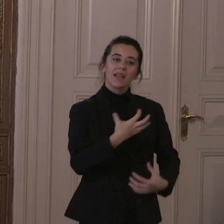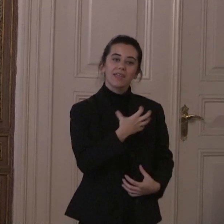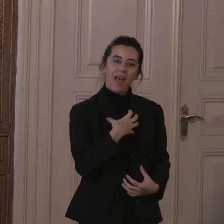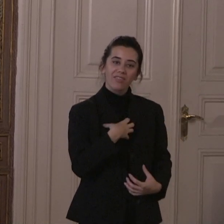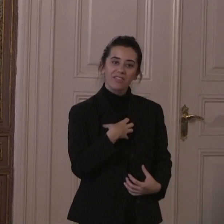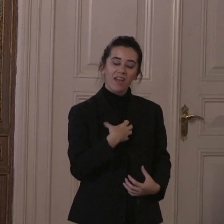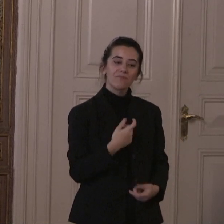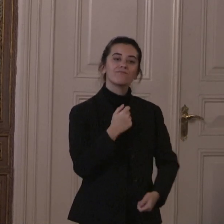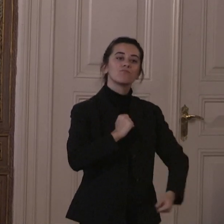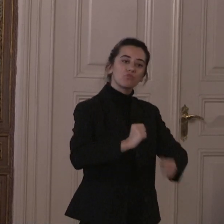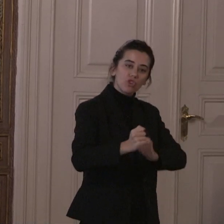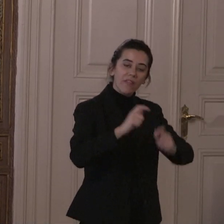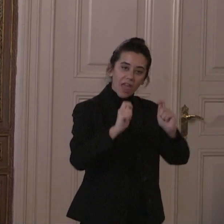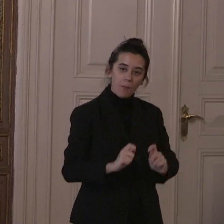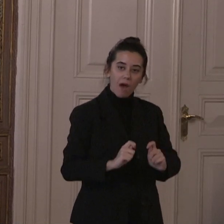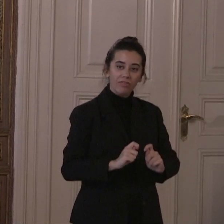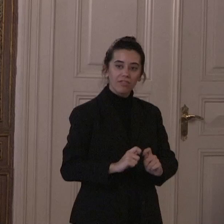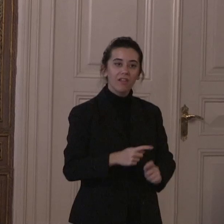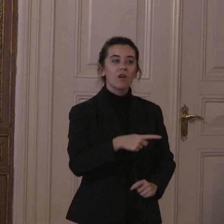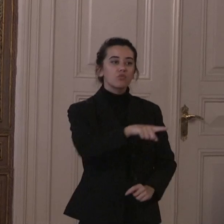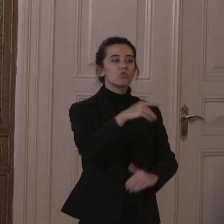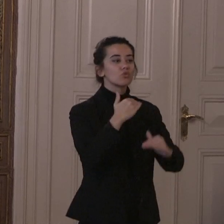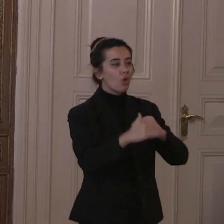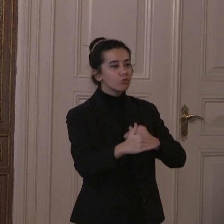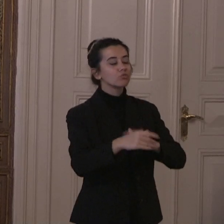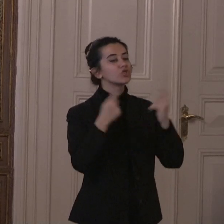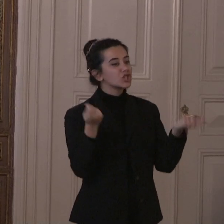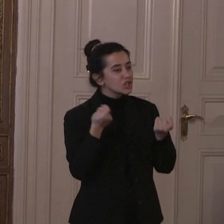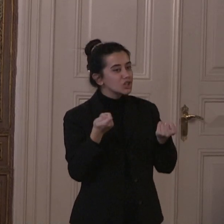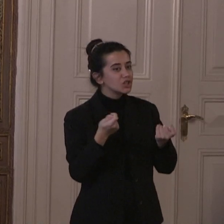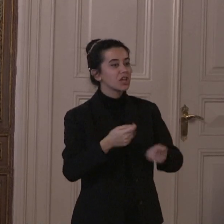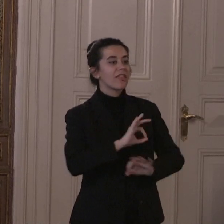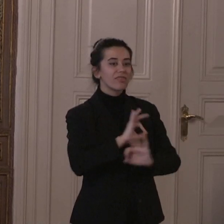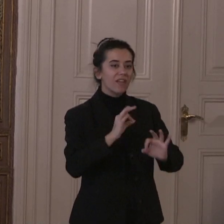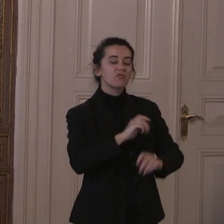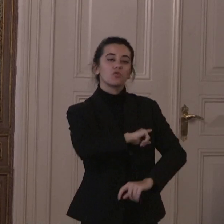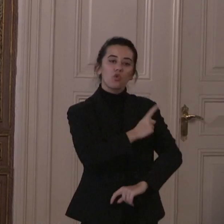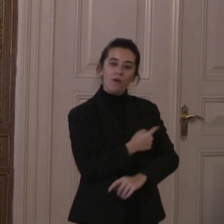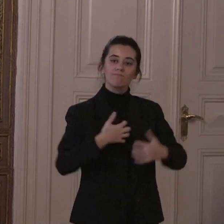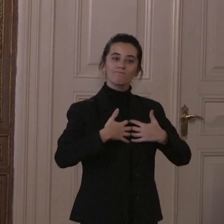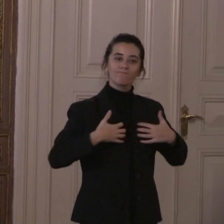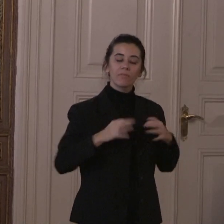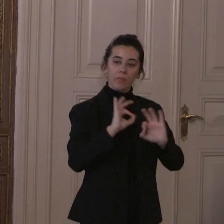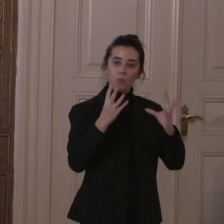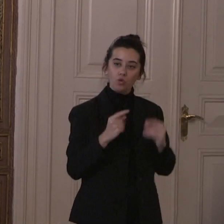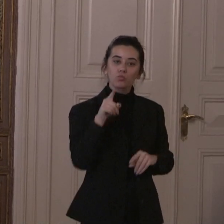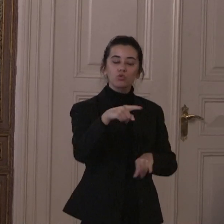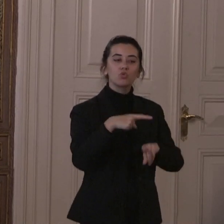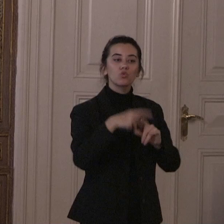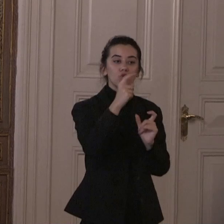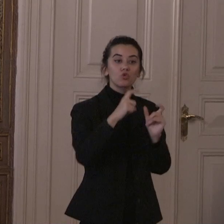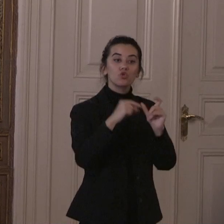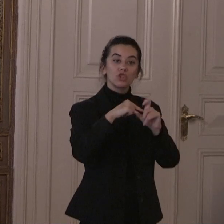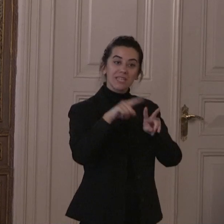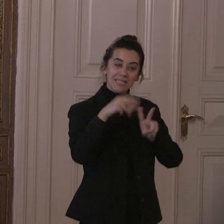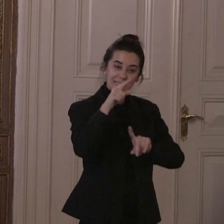yüksek bireyler olarak toplum hayatına, kariyerlerine devam etmeliydi. Hüseyin de bu hedefi gerçekleştirmiş bir